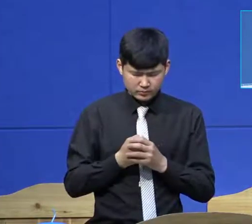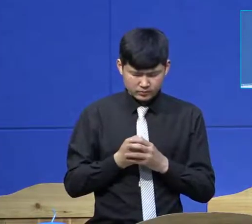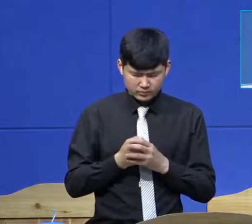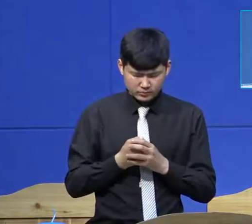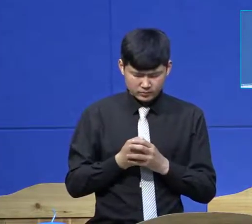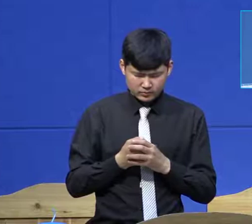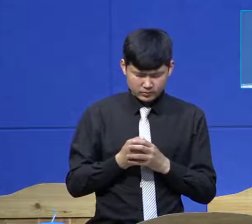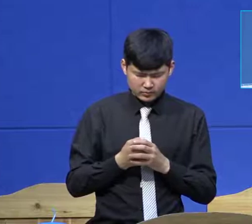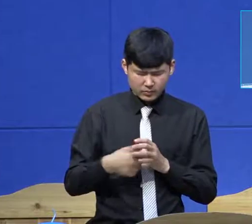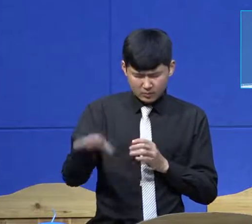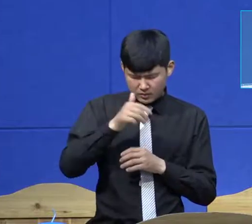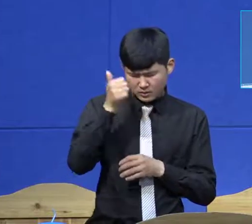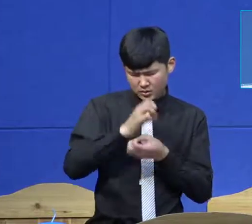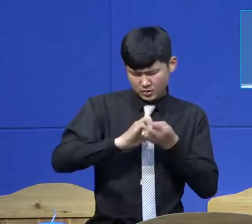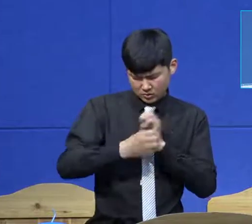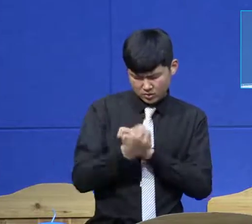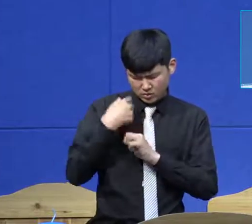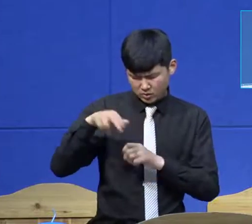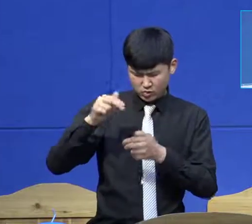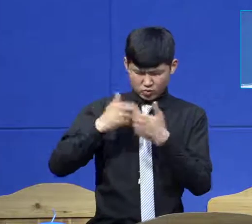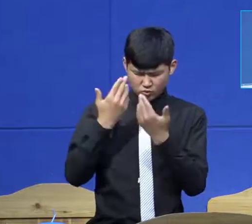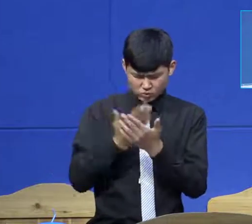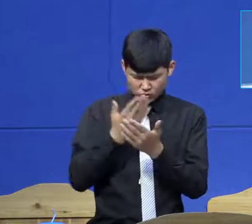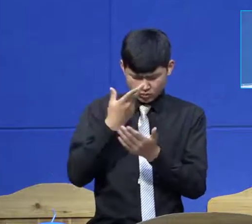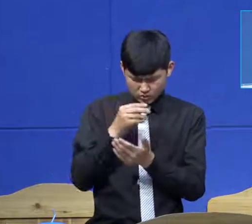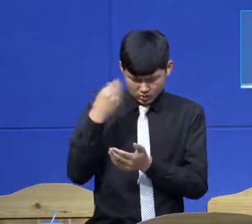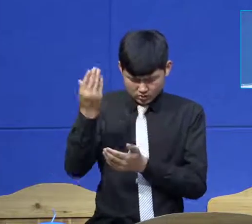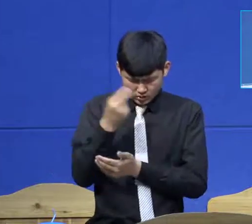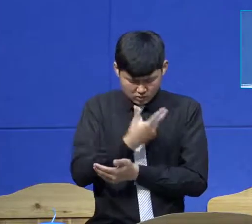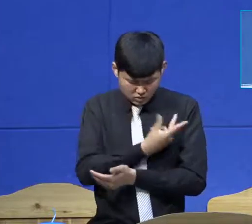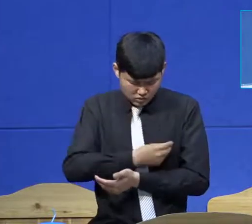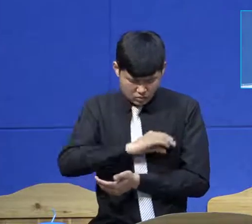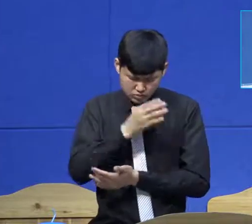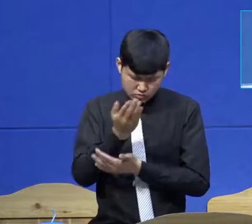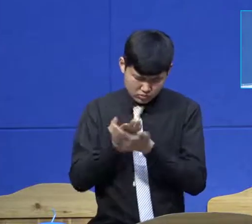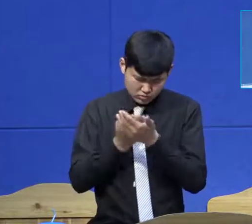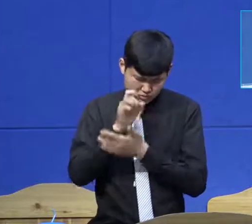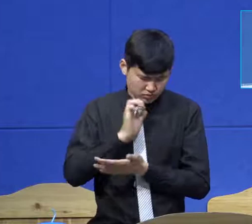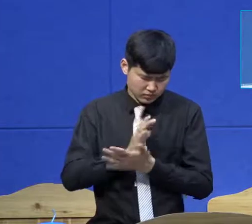бид нэр хангалттай хийн гүйцэтгэж чадхаар тусална үг танаас чин сэтгэлээсээ гуйж байна.